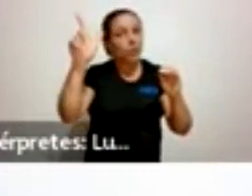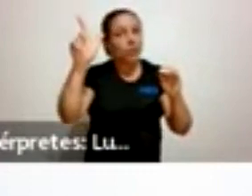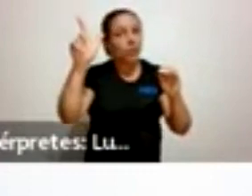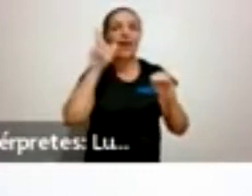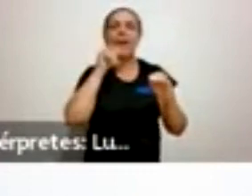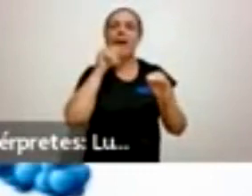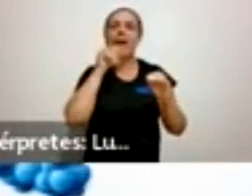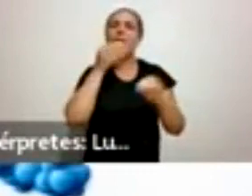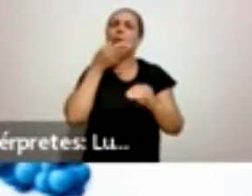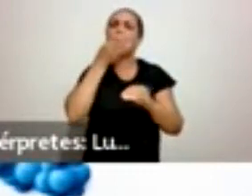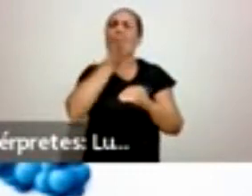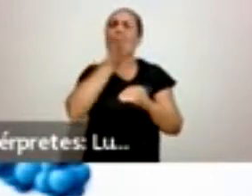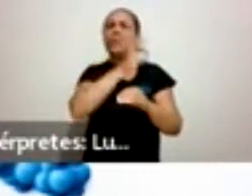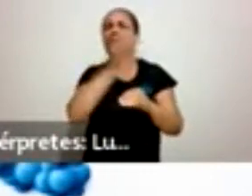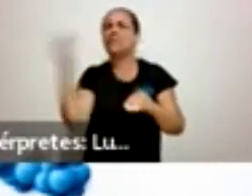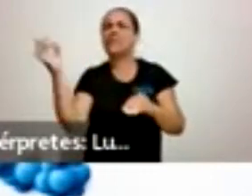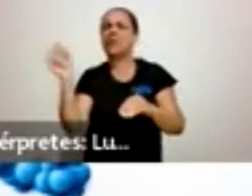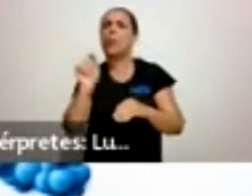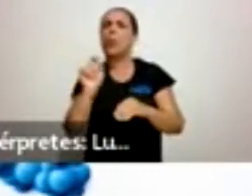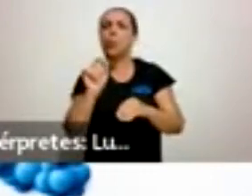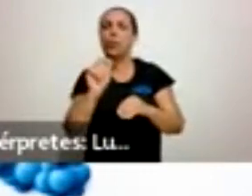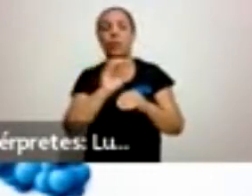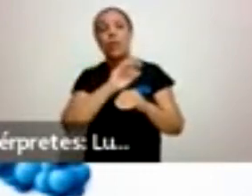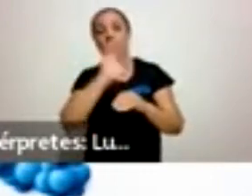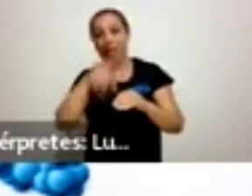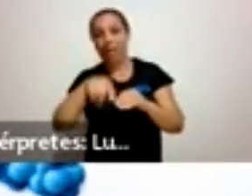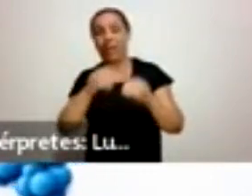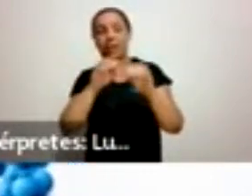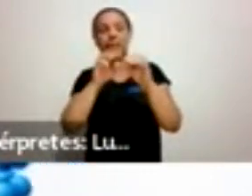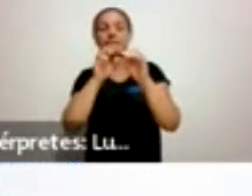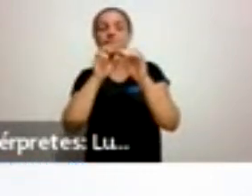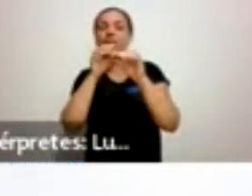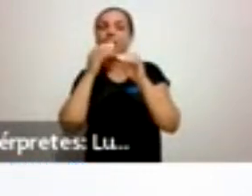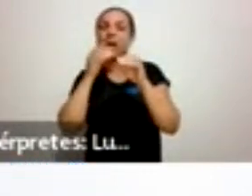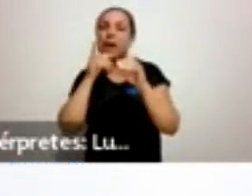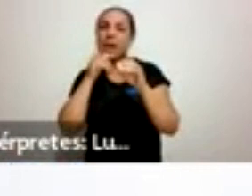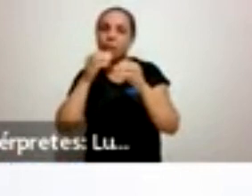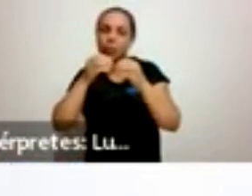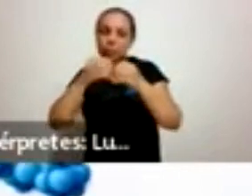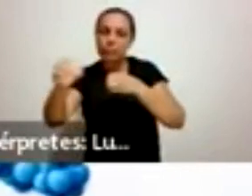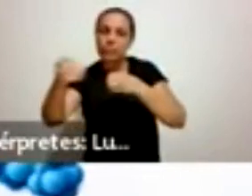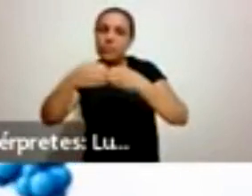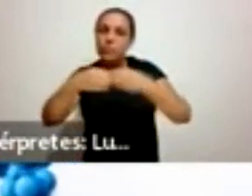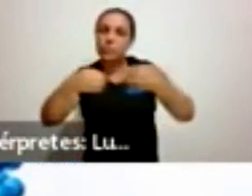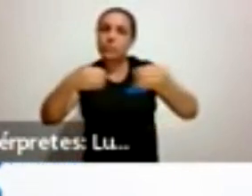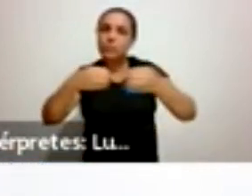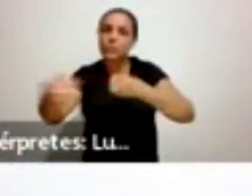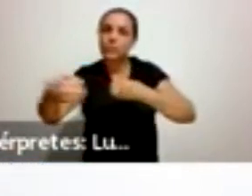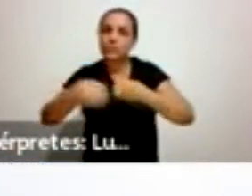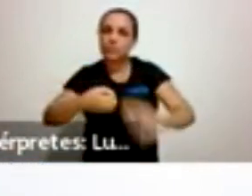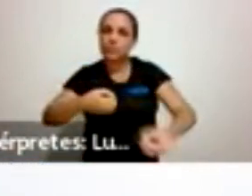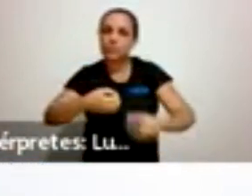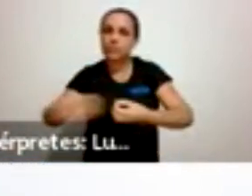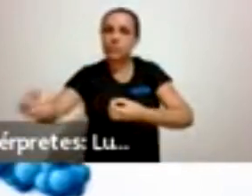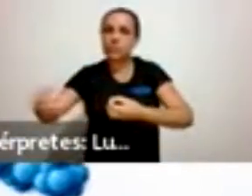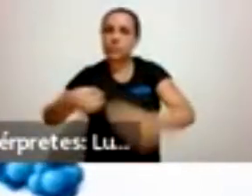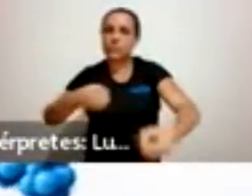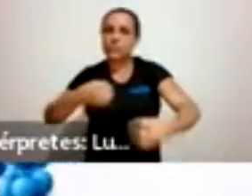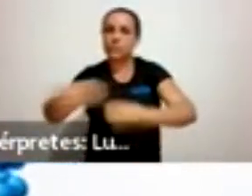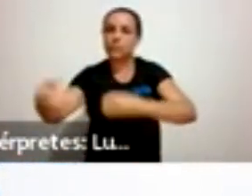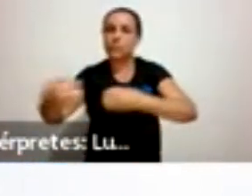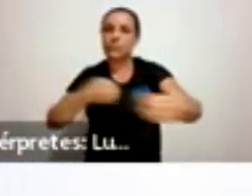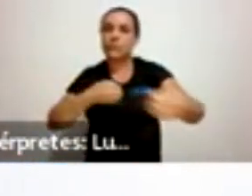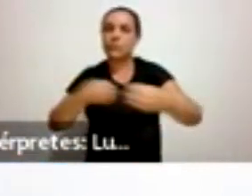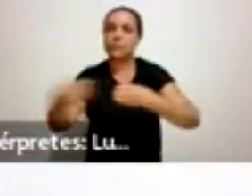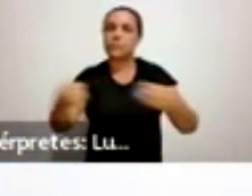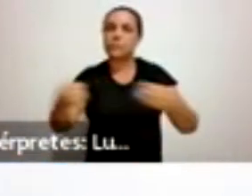É a água submetida ao campo magnético, que a gente quebra a molécula da água e as moléculas ficam soltas, leves